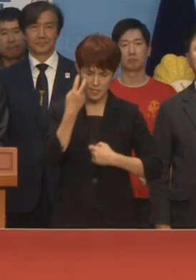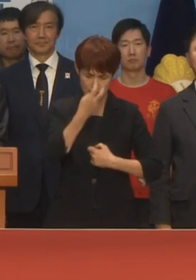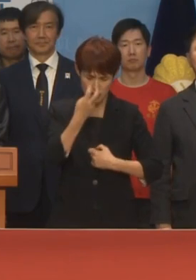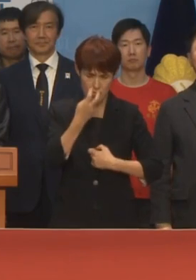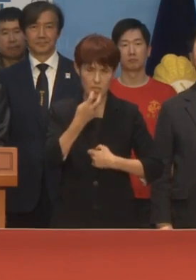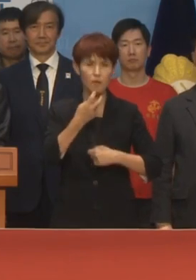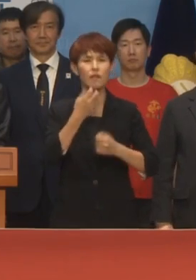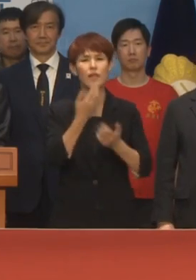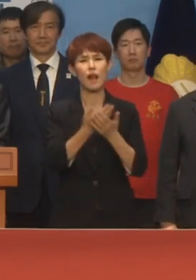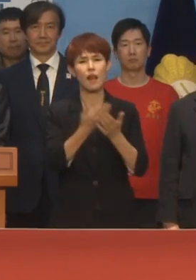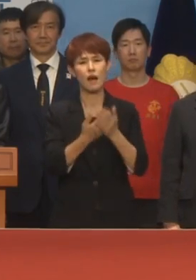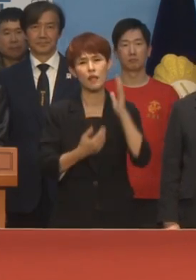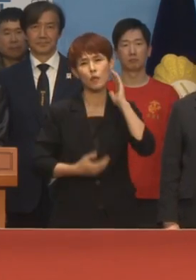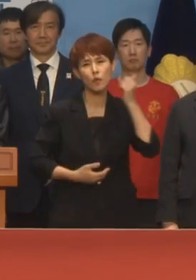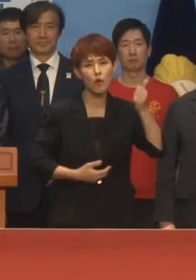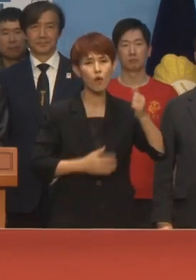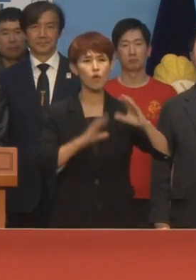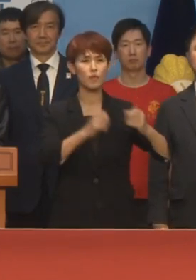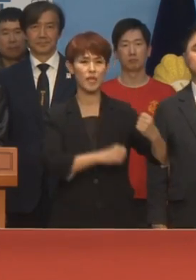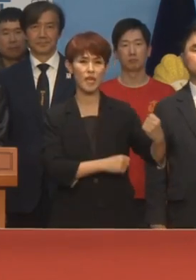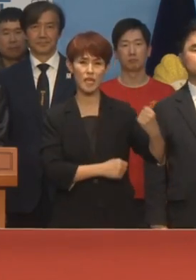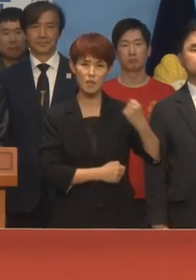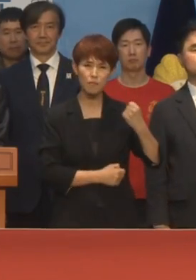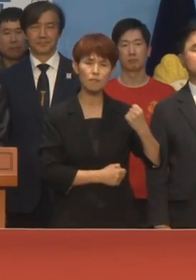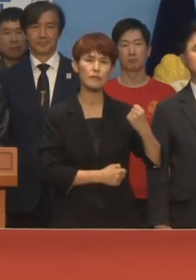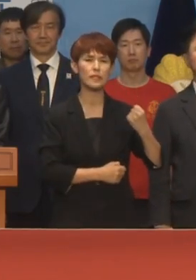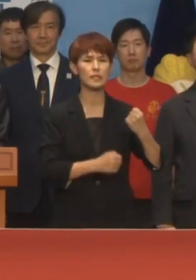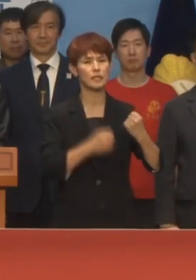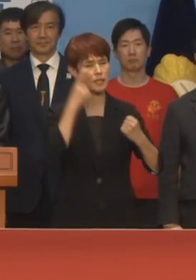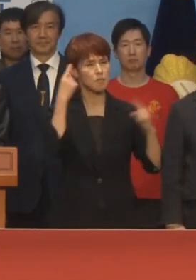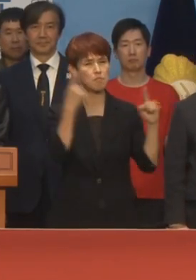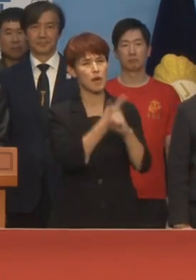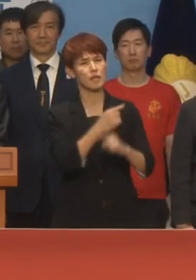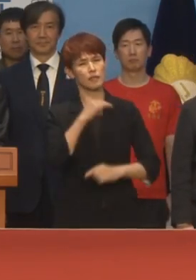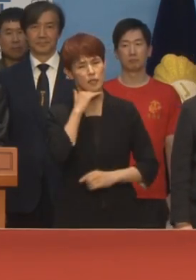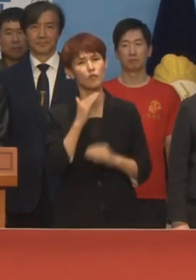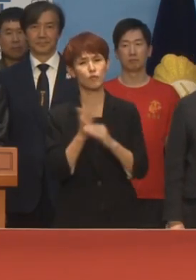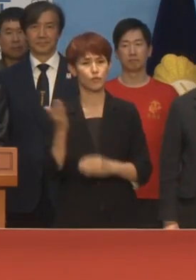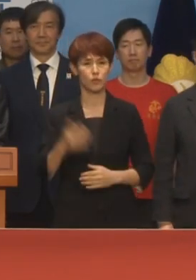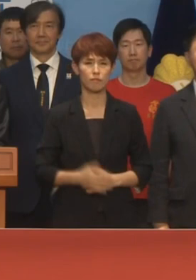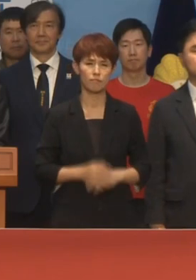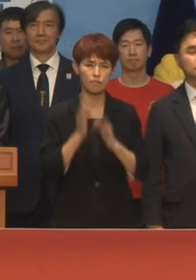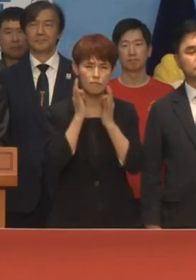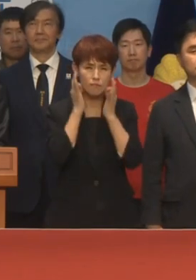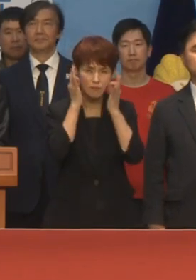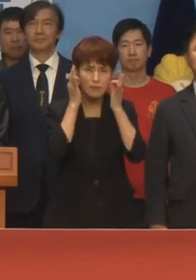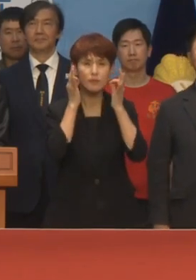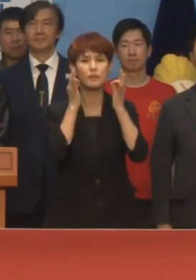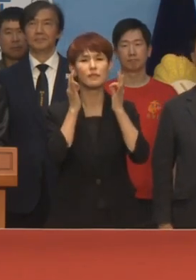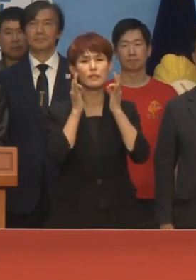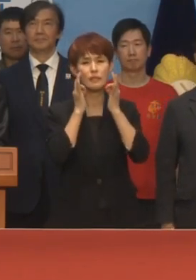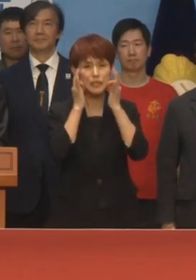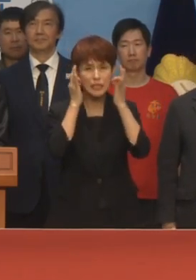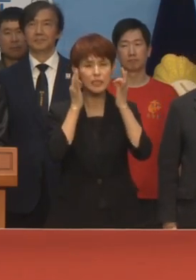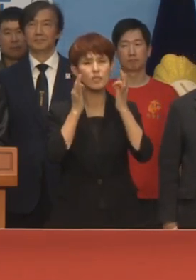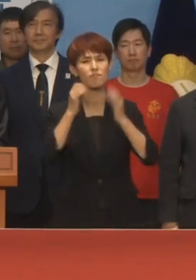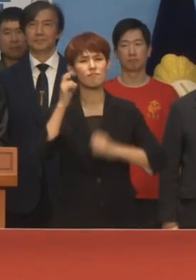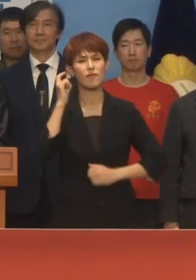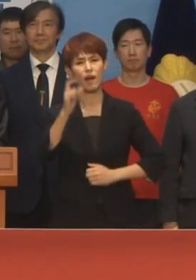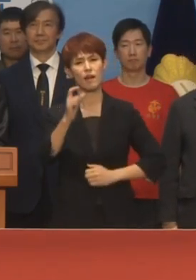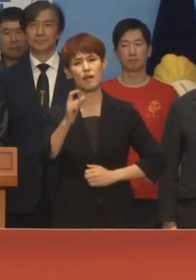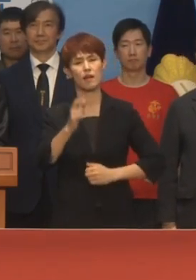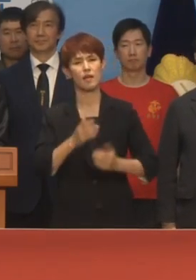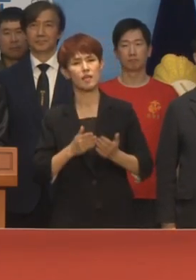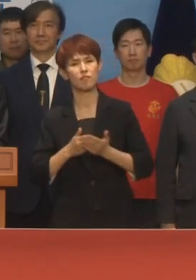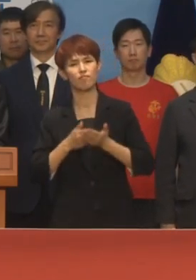마음속에서 대통령과 국민의힘의 다른 선택을 기대하고 있을 겁니다. 간곡하게 또 그리고 강하게